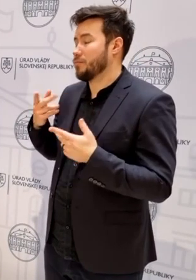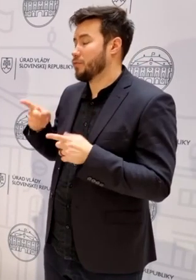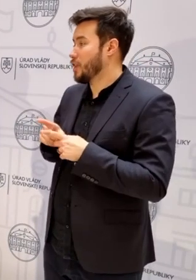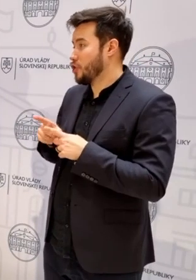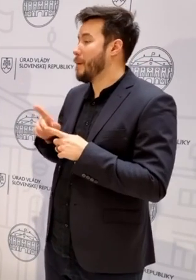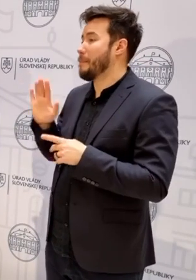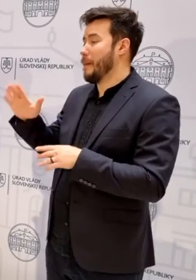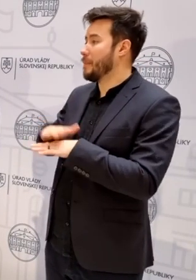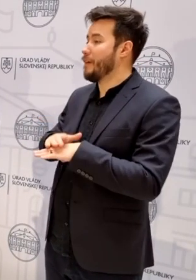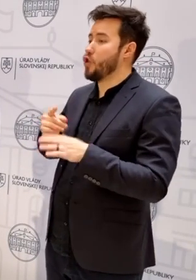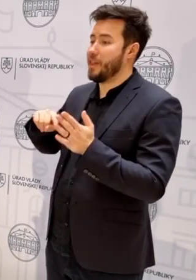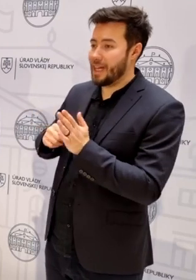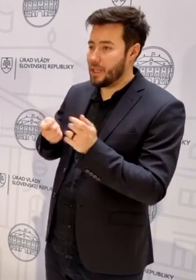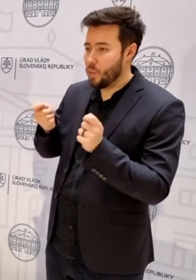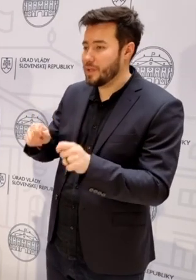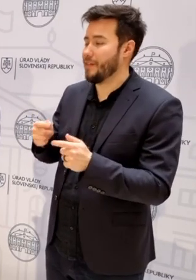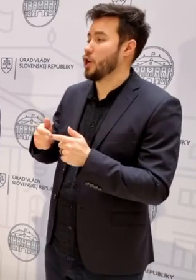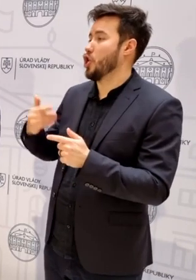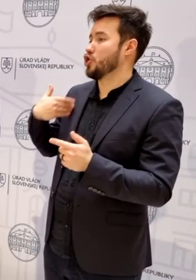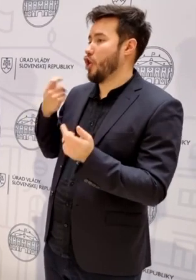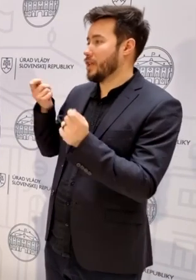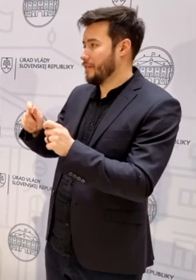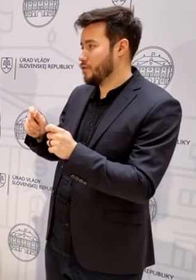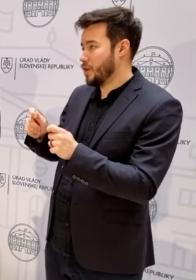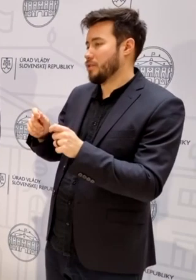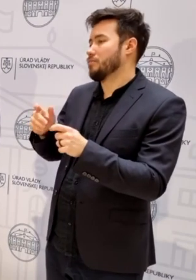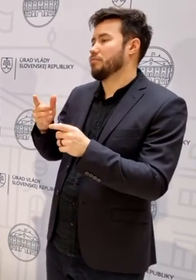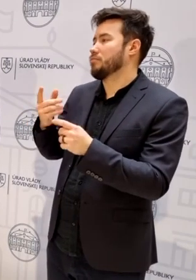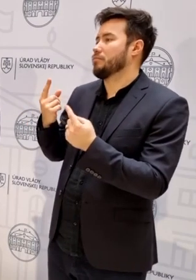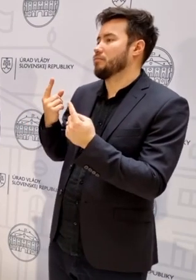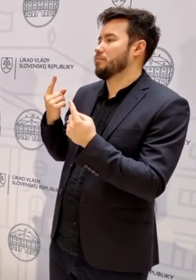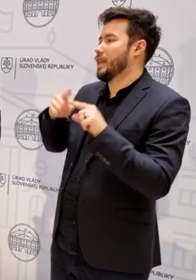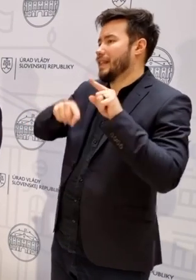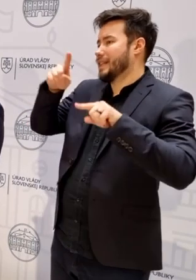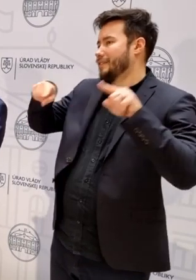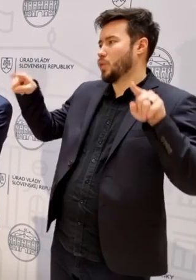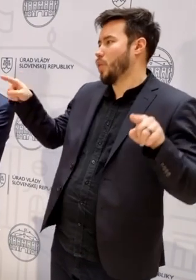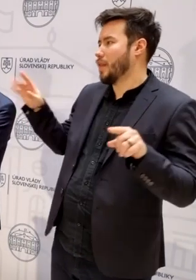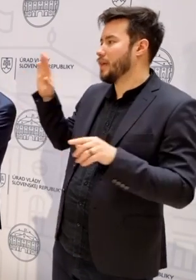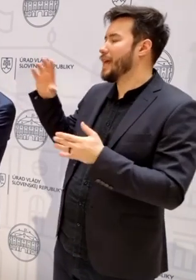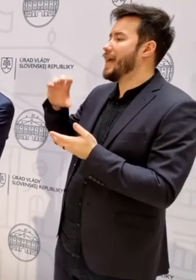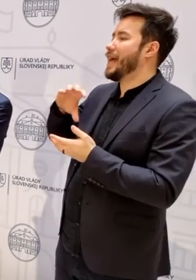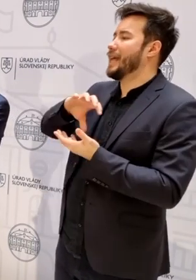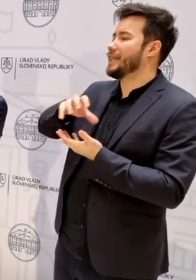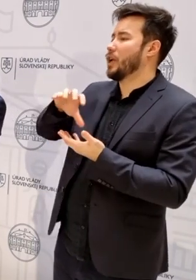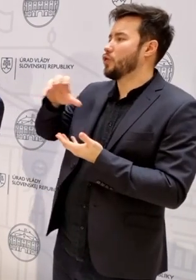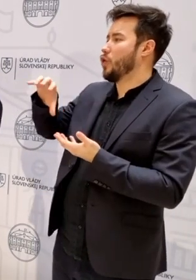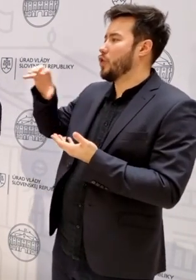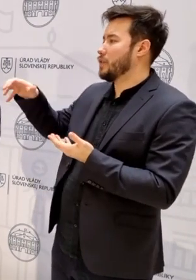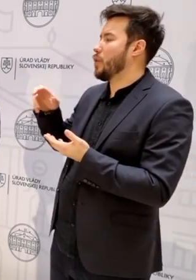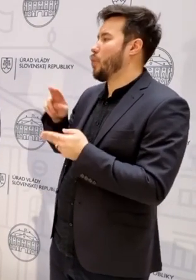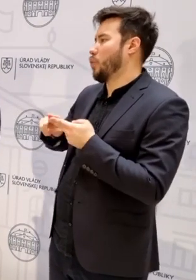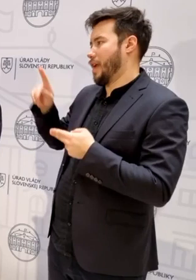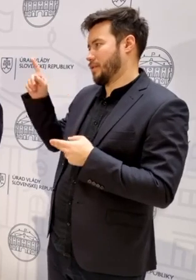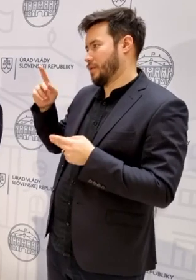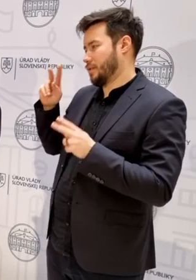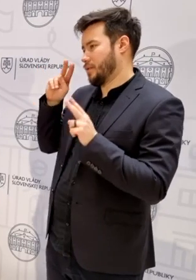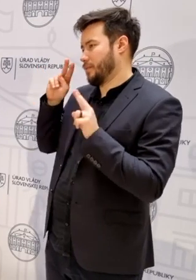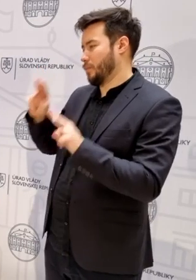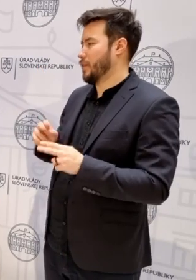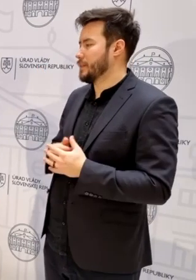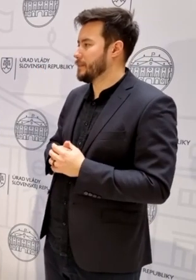celú školu, takže to sa bude posúvať individuálne cestou regionálnych hygienikov. Pardon. A ešte jednu